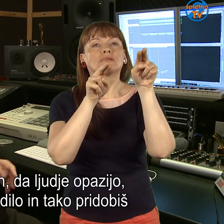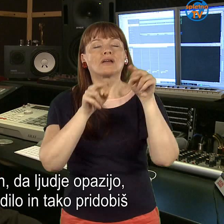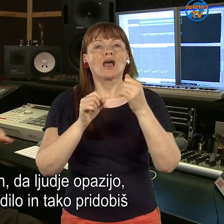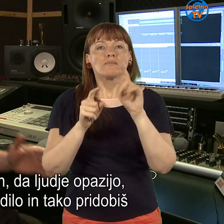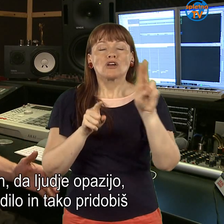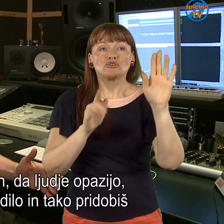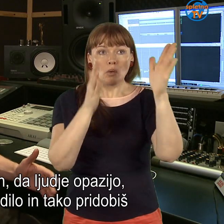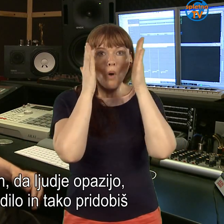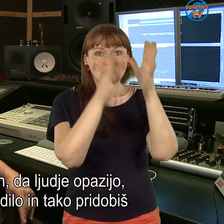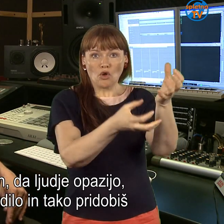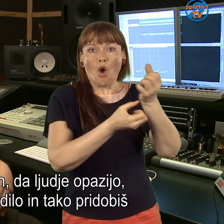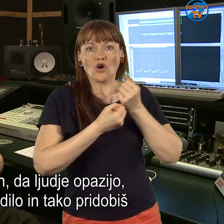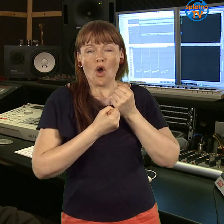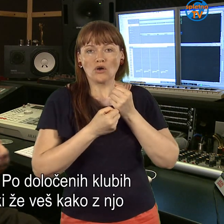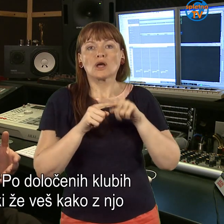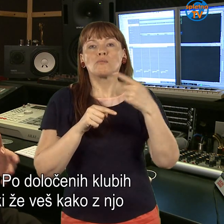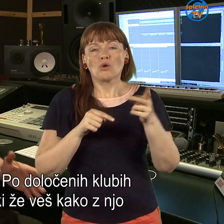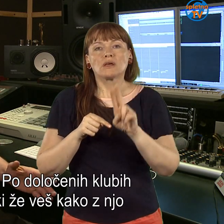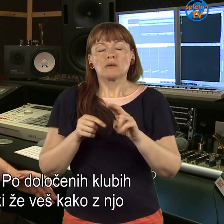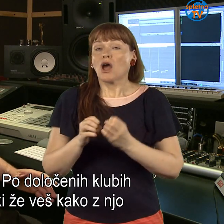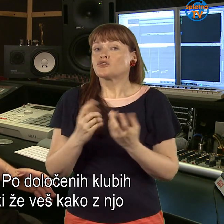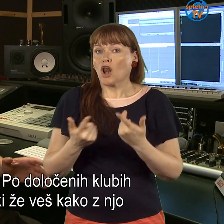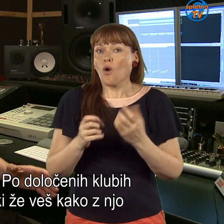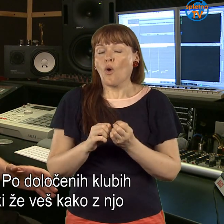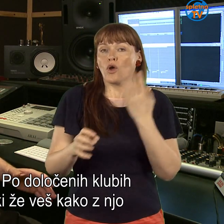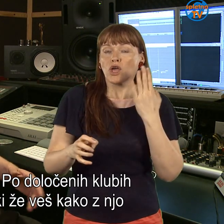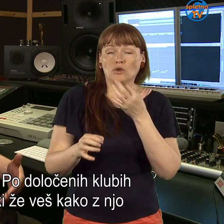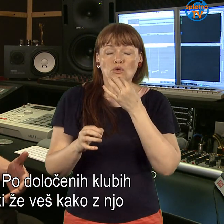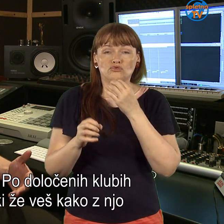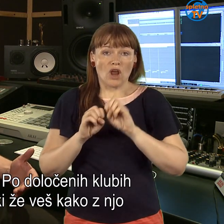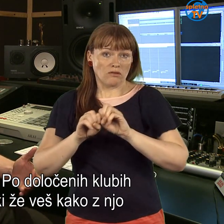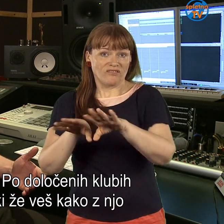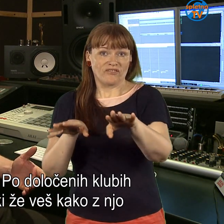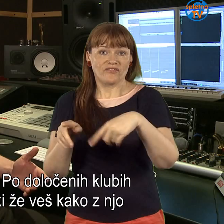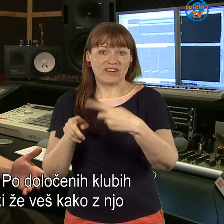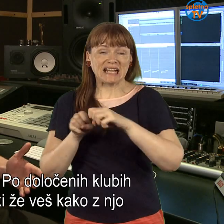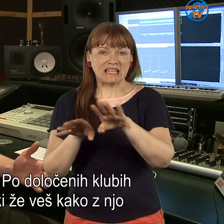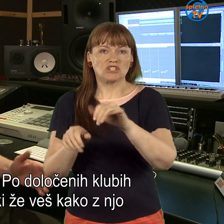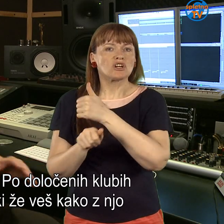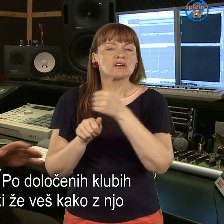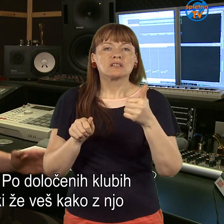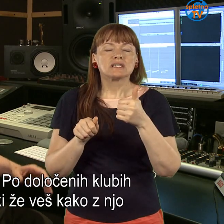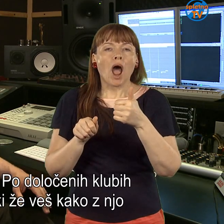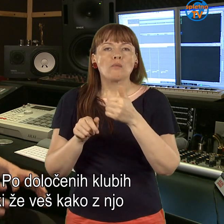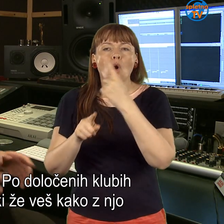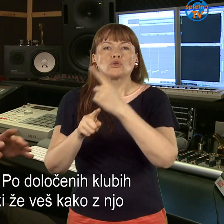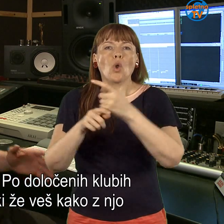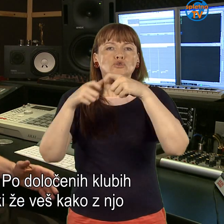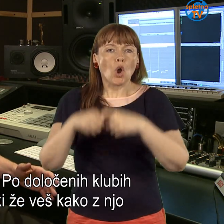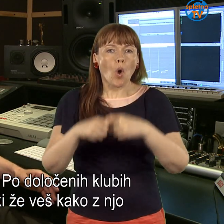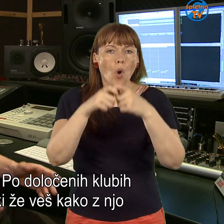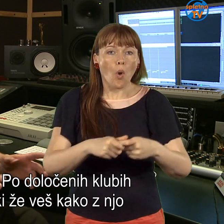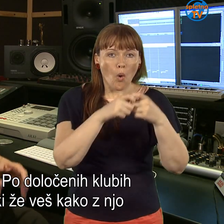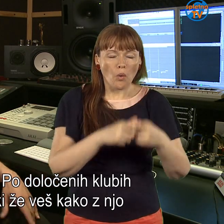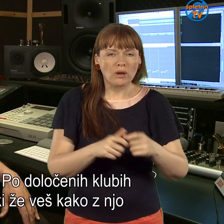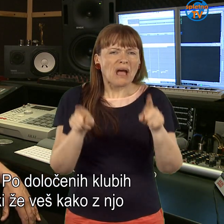zgodi, ko imaš njihovo pozornost, potem moraš pač zelo na hitro, zdaj, če vrtiš samo recimo po določenih klubih ali pa da imaš skozi